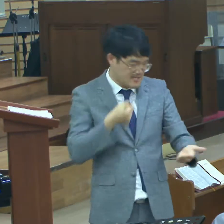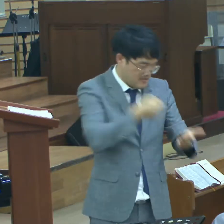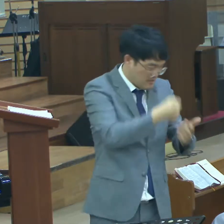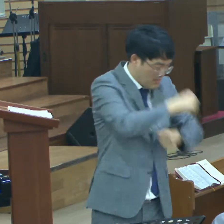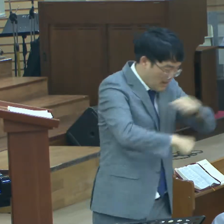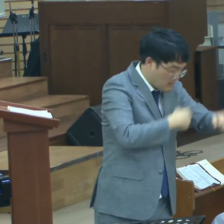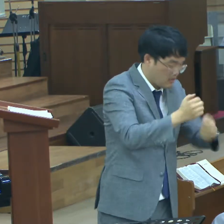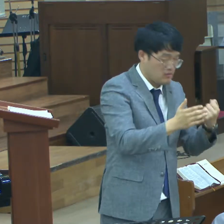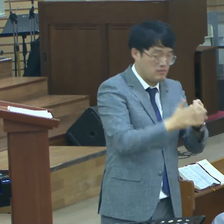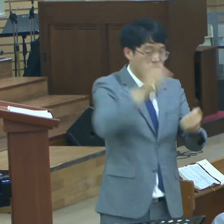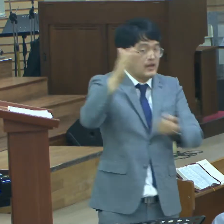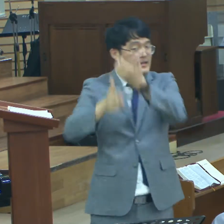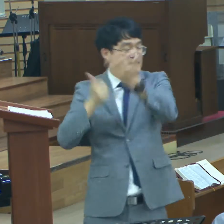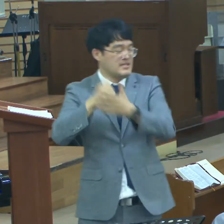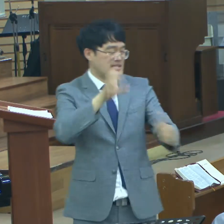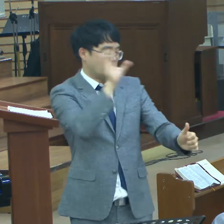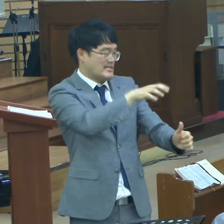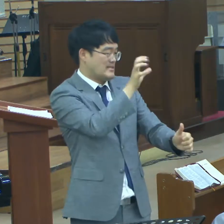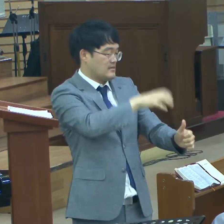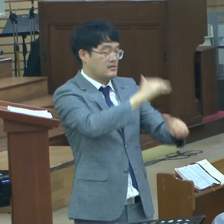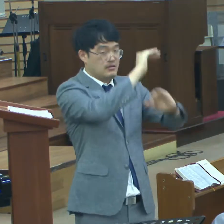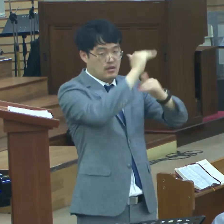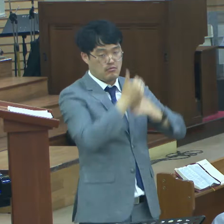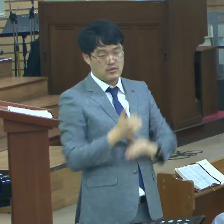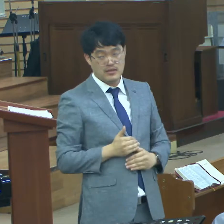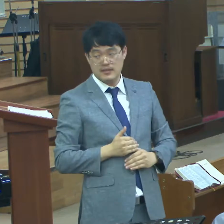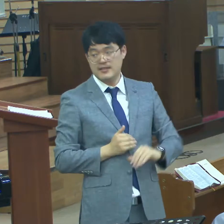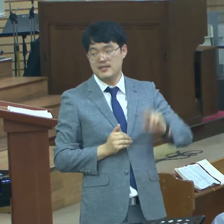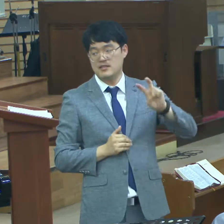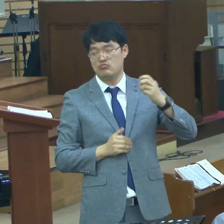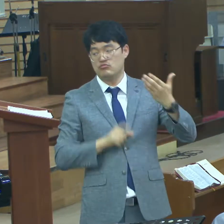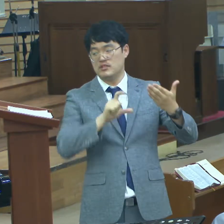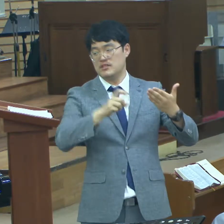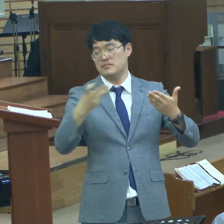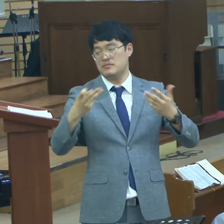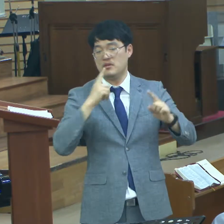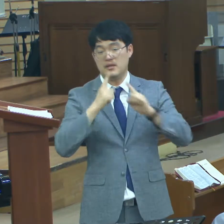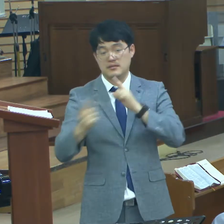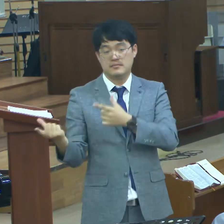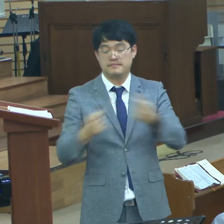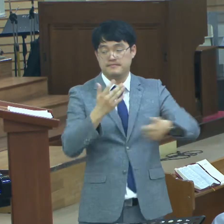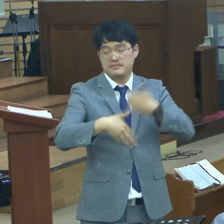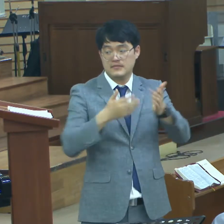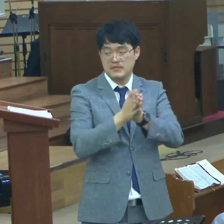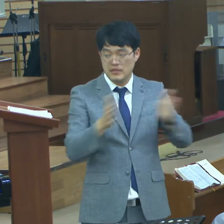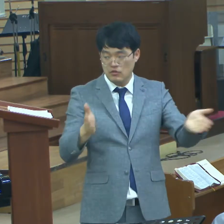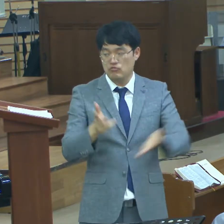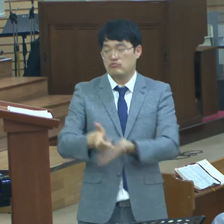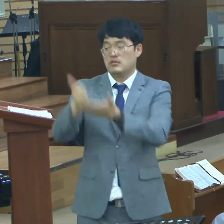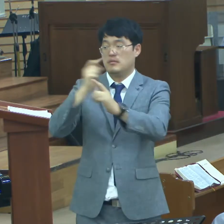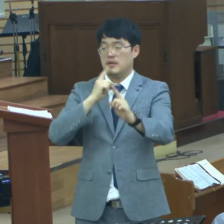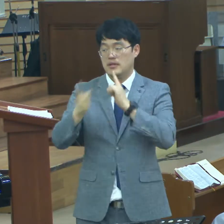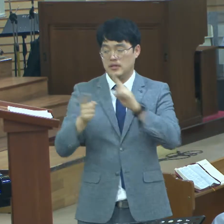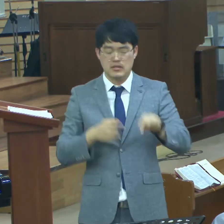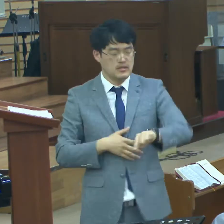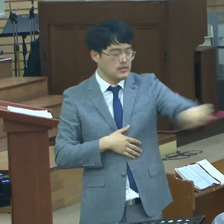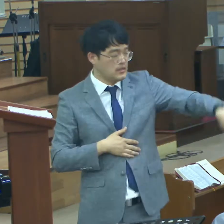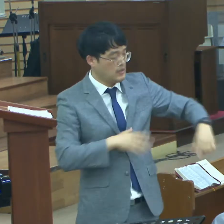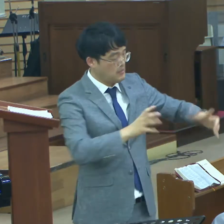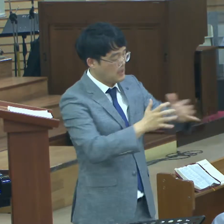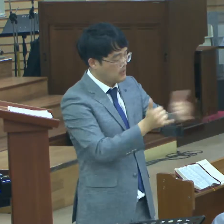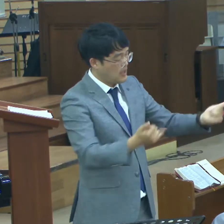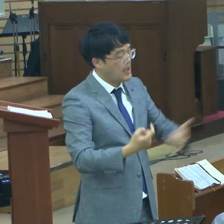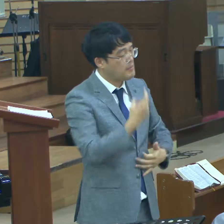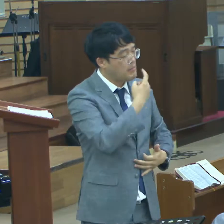29장 13절 말씀이에요. 앞에 보시고 13절이 있습니다. 시작! 주께서 이르시되 이 백성이 입으로는